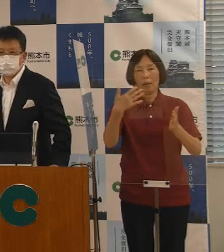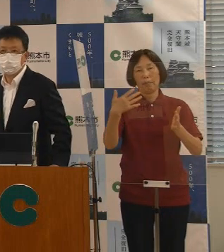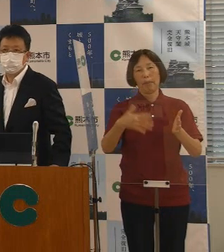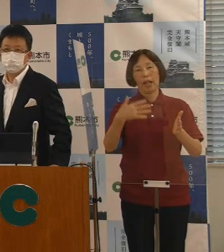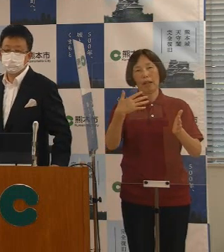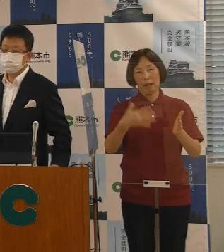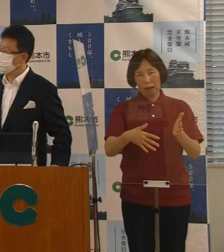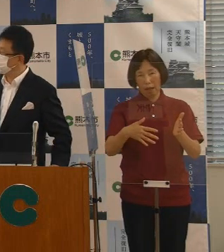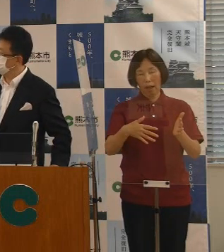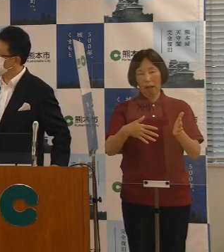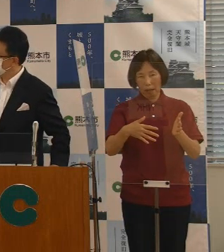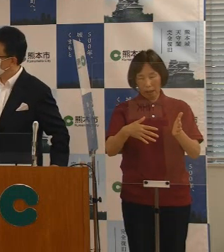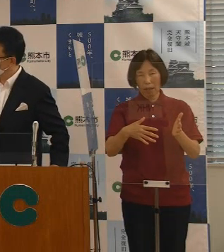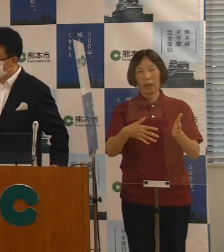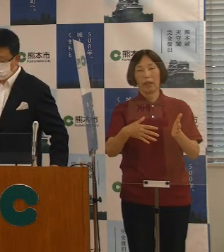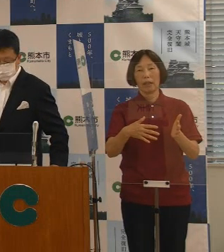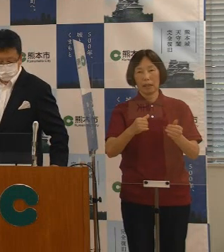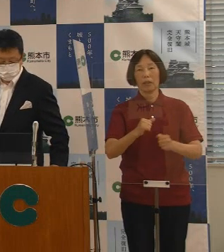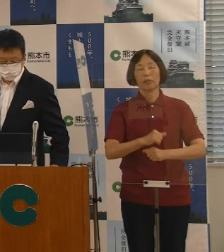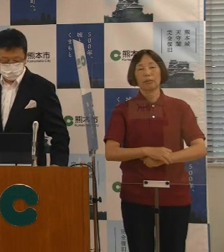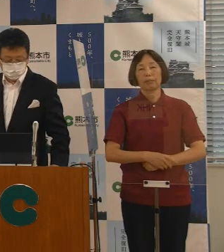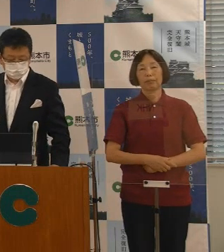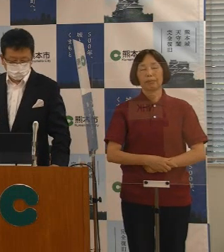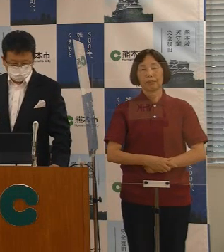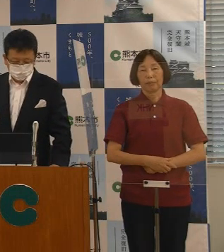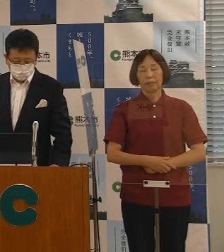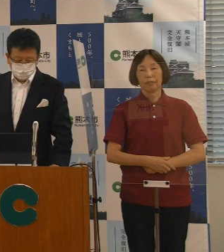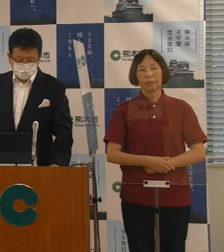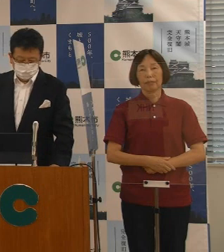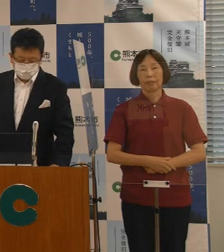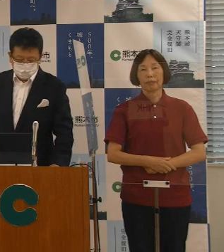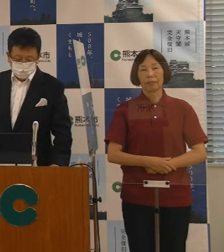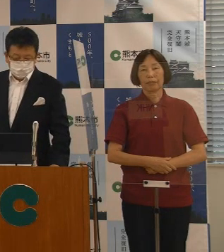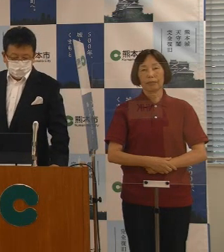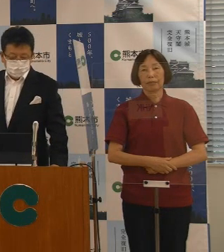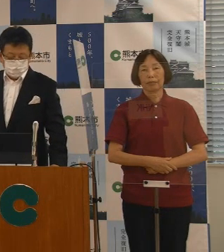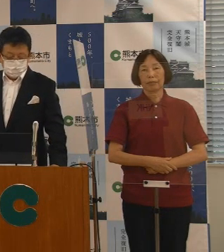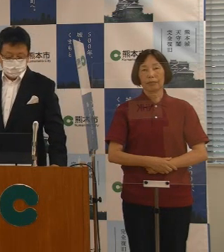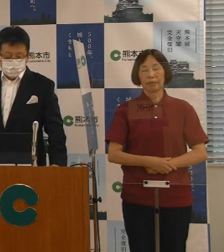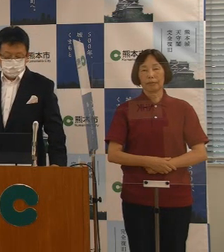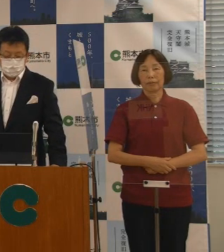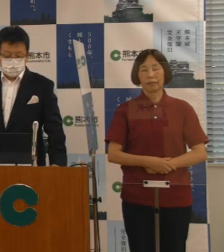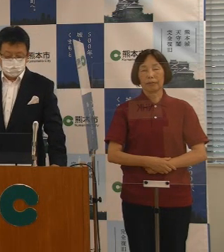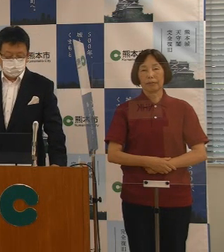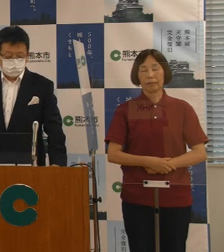ない方と、接種をしておられない方ということになります。